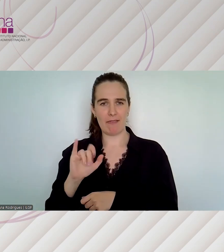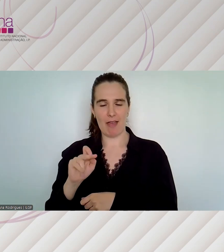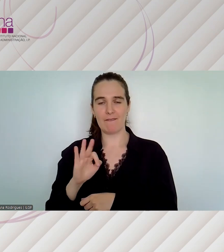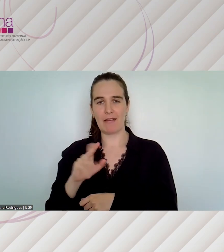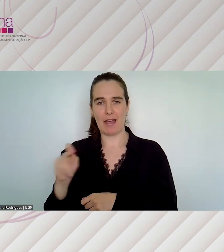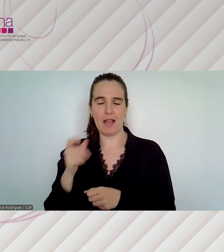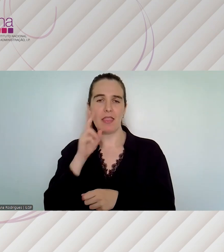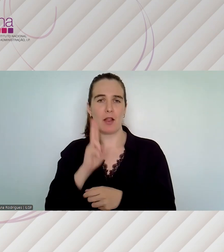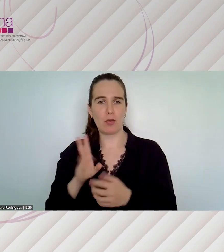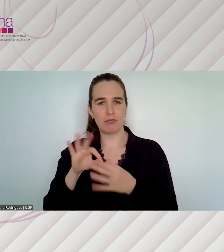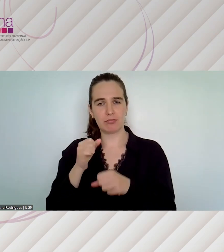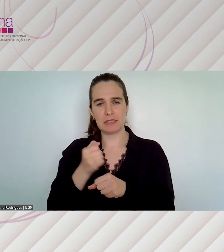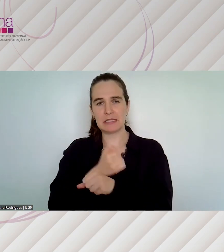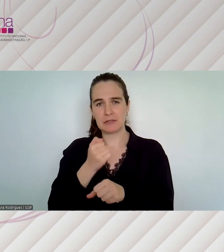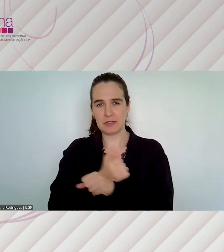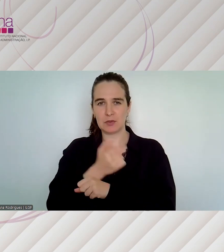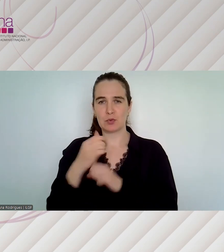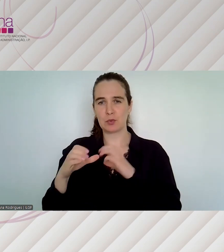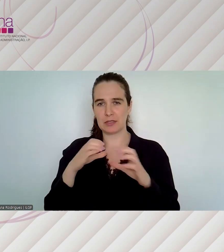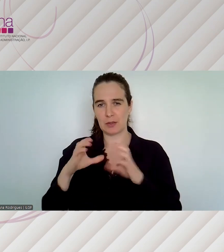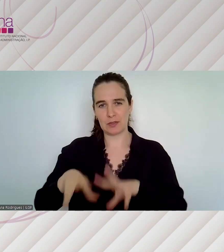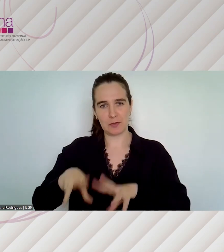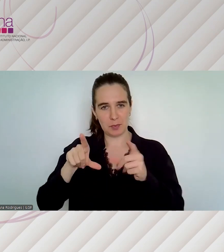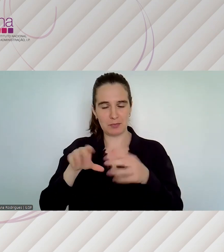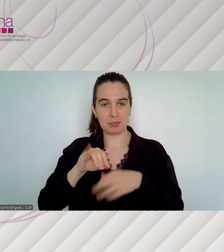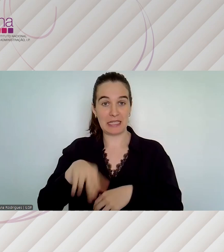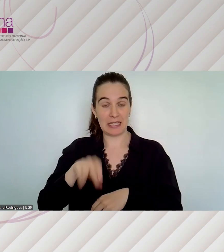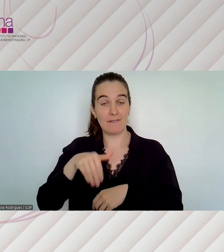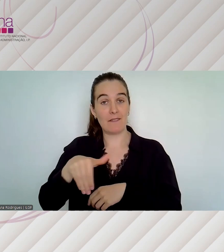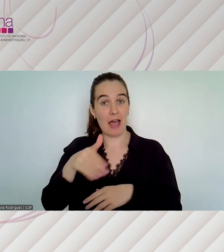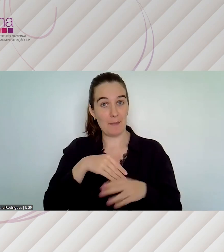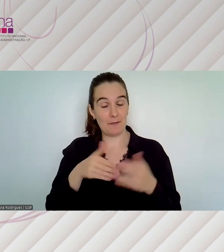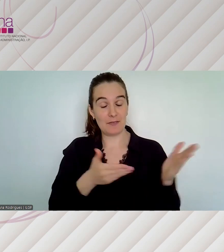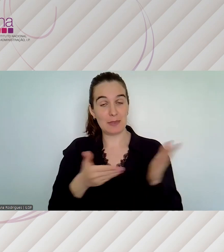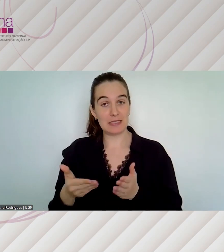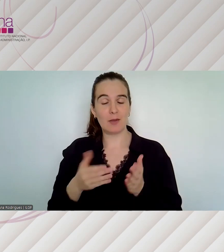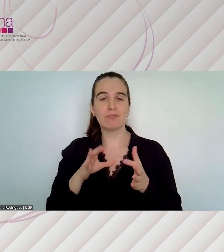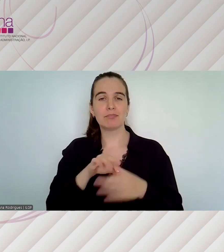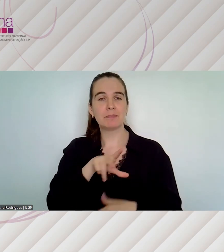Inovação e Desenvolvimento do INA, que irá apresentar a 4ª edição do Prémio INA.